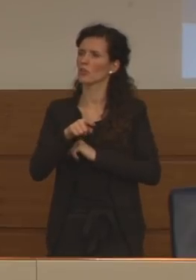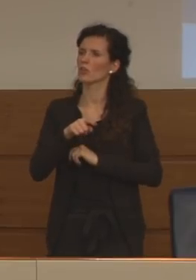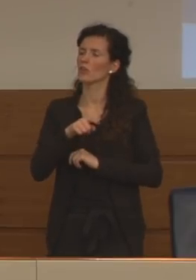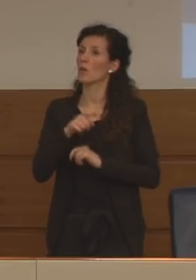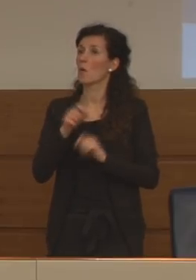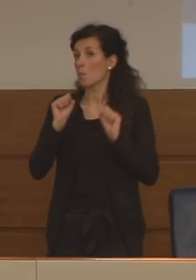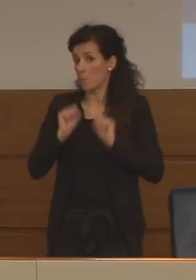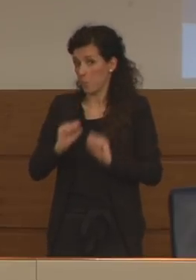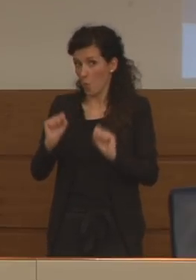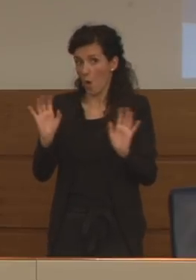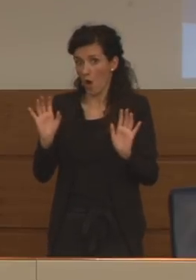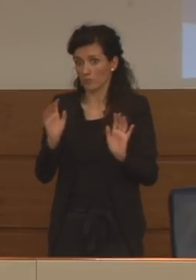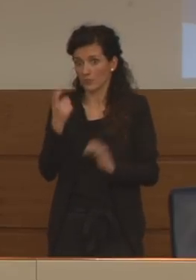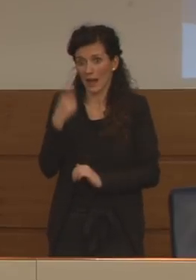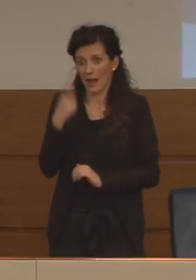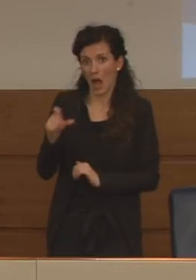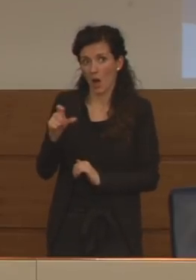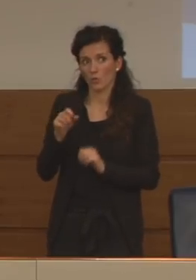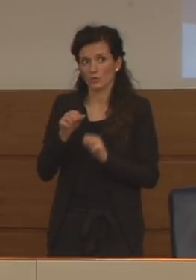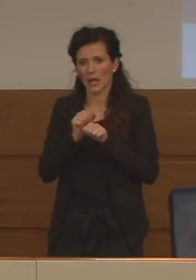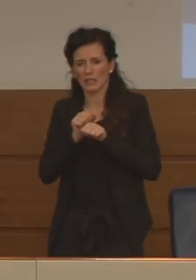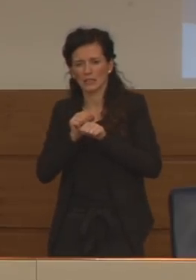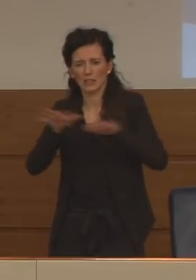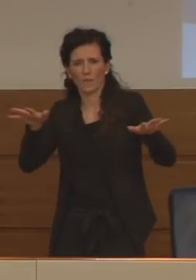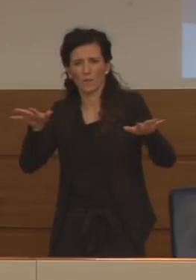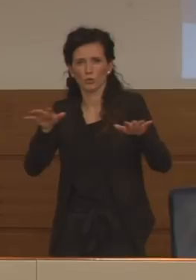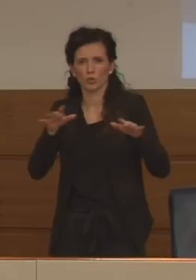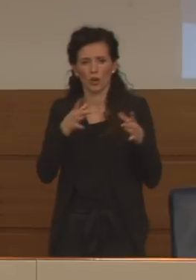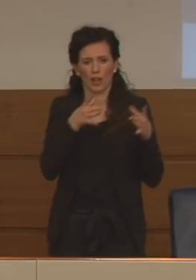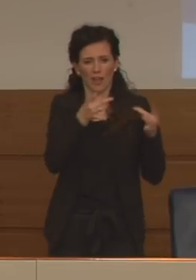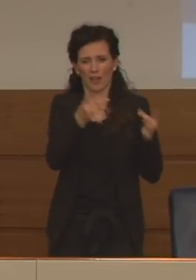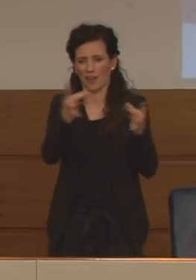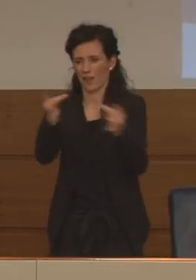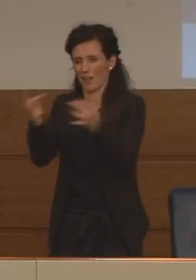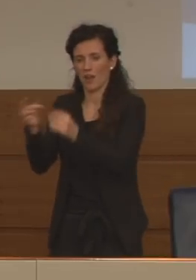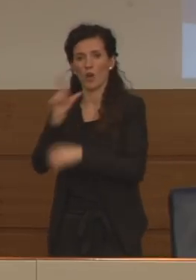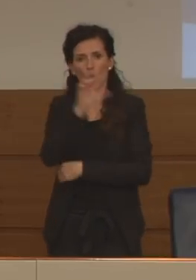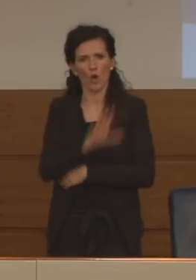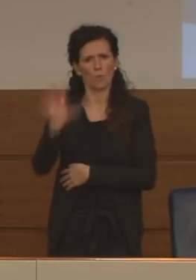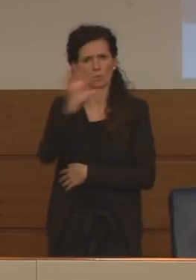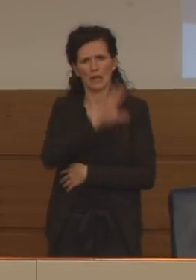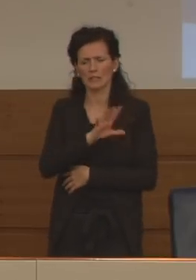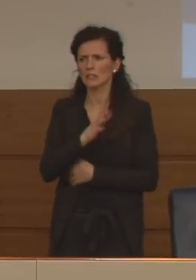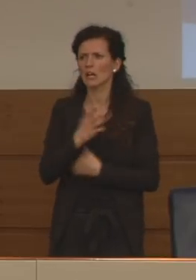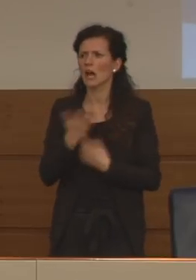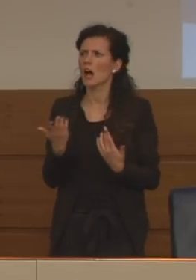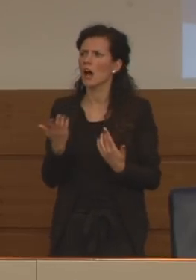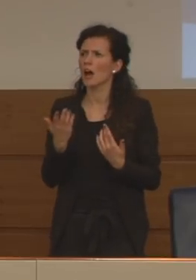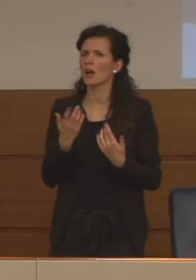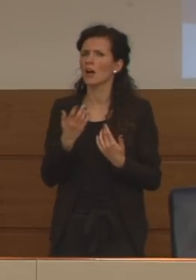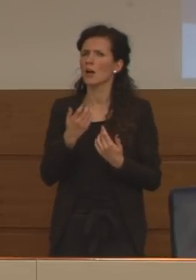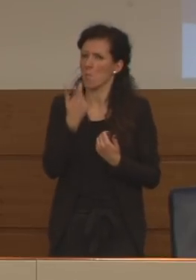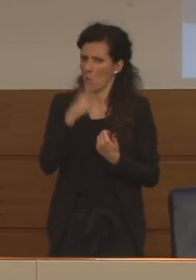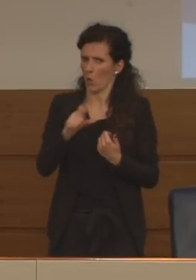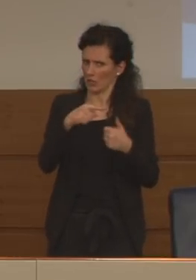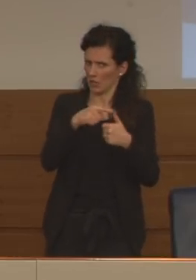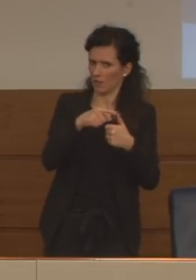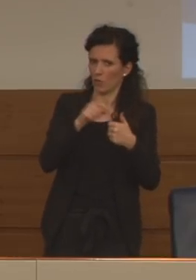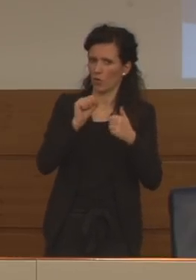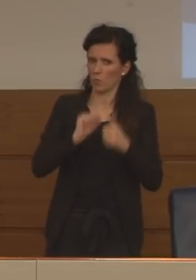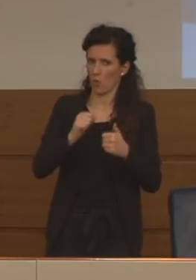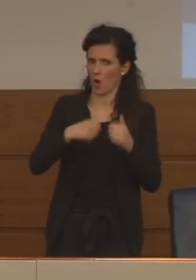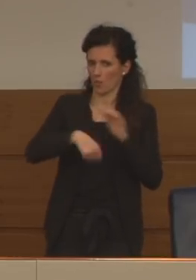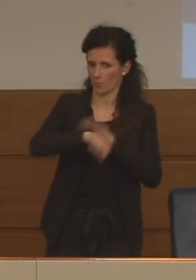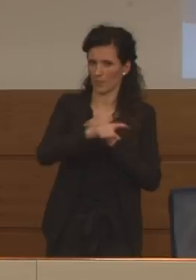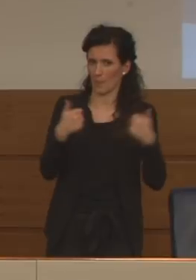cause della diffusione molto forte del contagio in lombardia quali sono le altre ipotesi che ci sono perché comunque anche guardando i dati